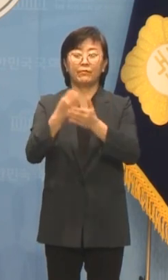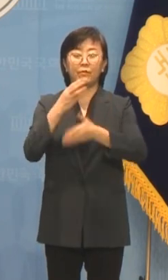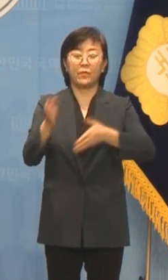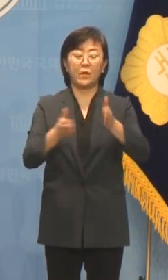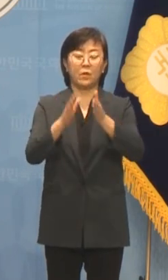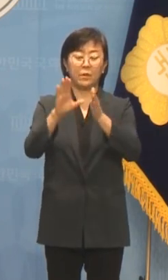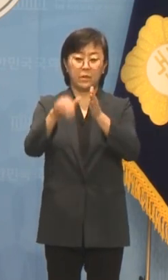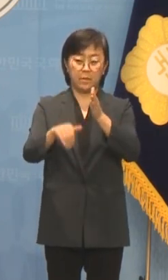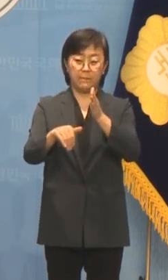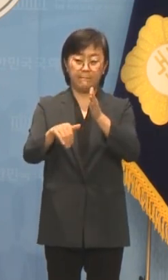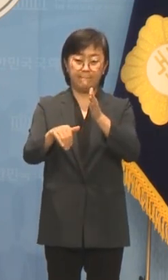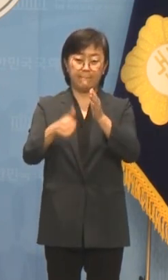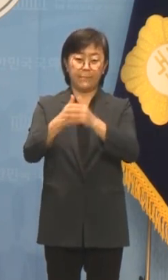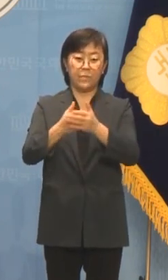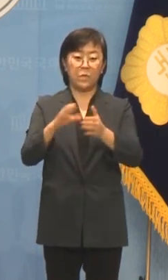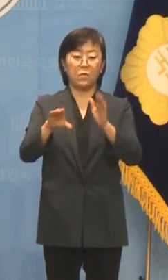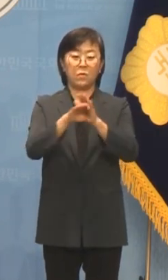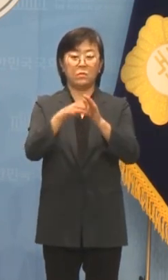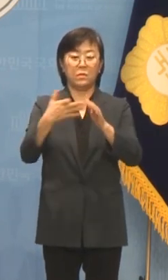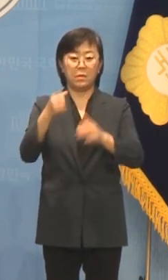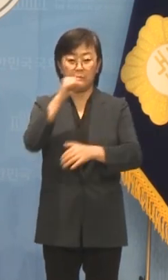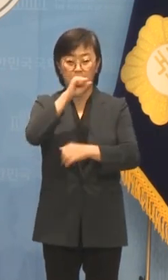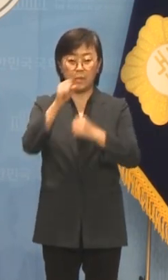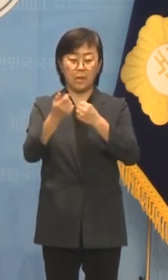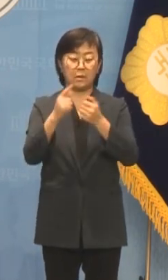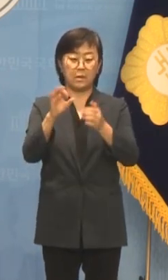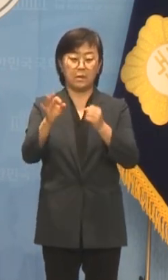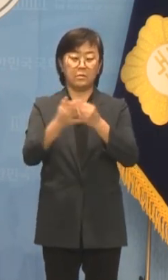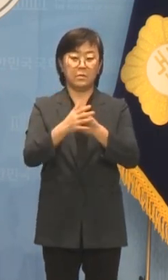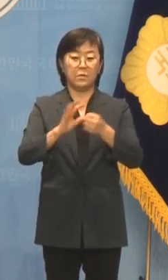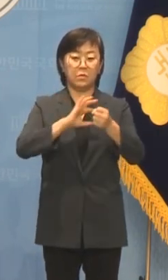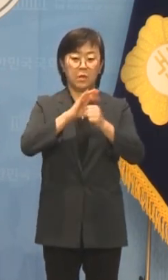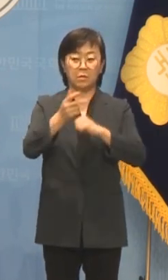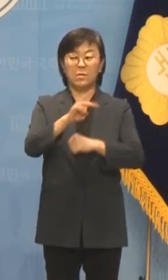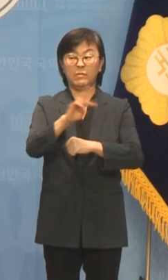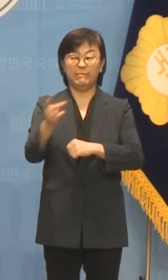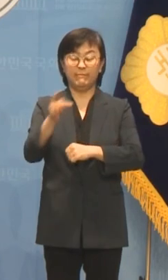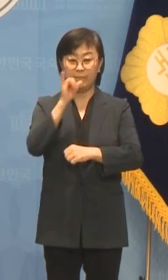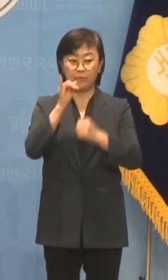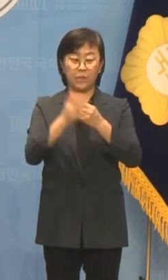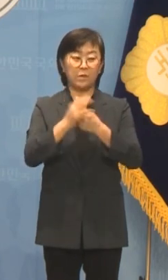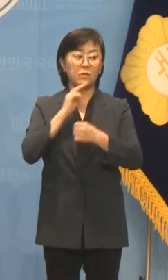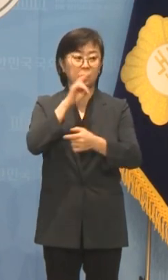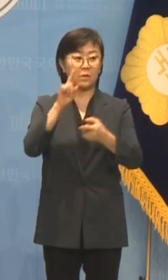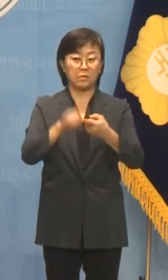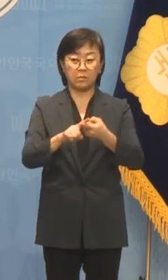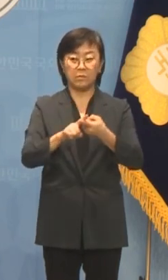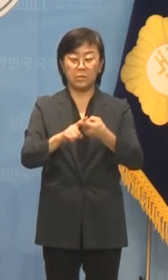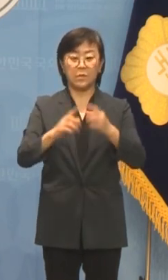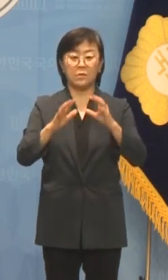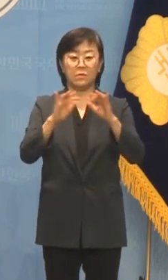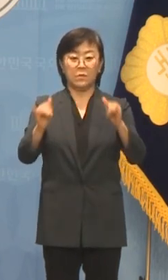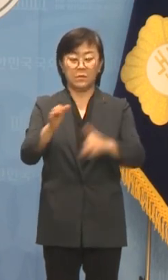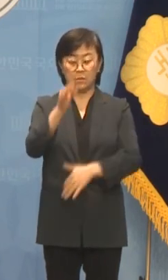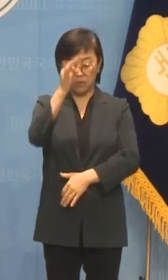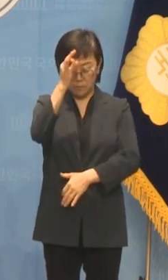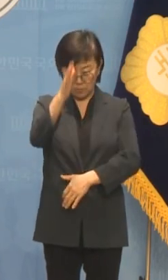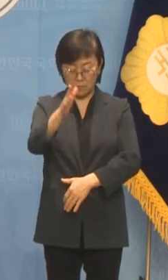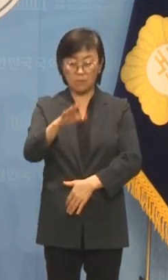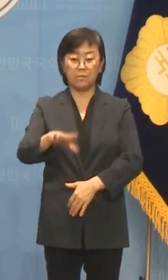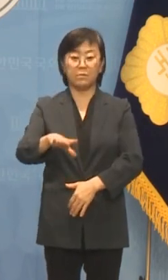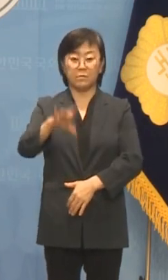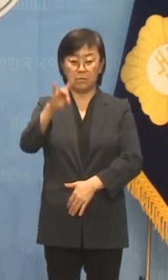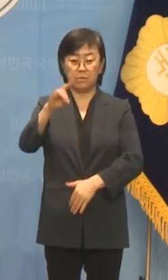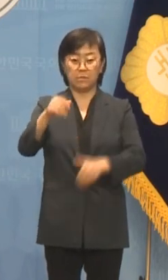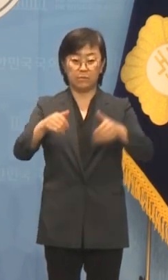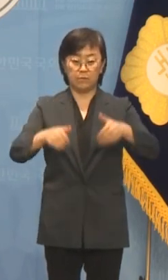경기도지사 시절 코로나 예산을 과일값으로 전용했다는 의혹에 대해 국민께 사과부터 먼저